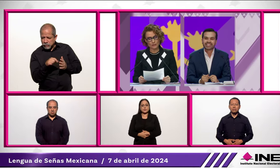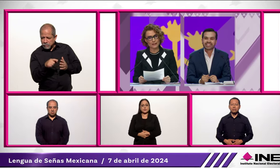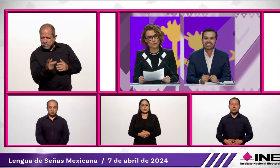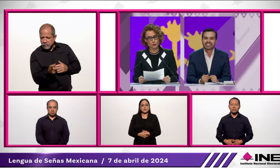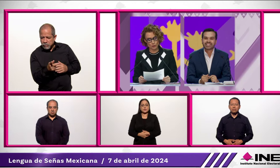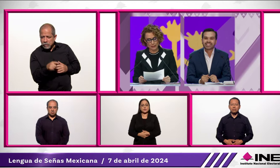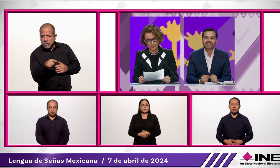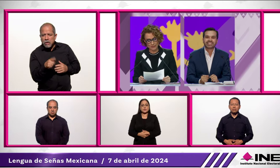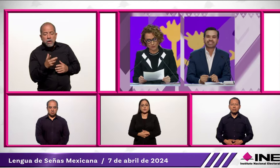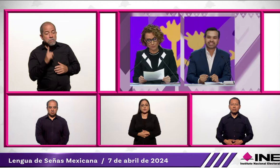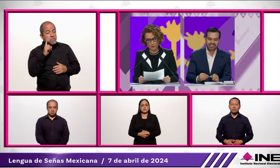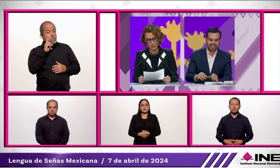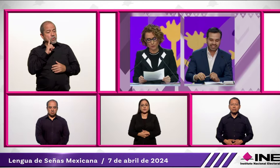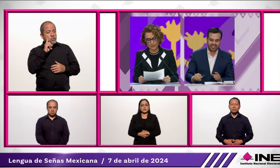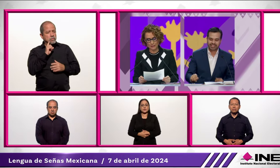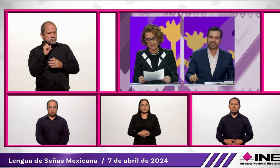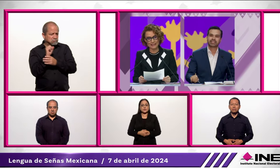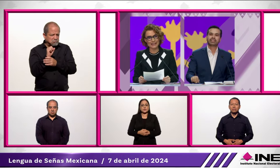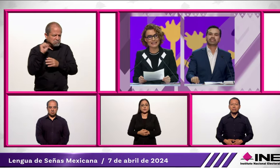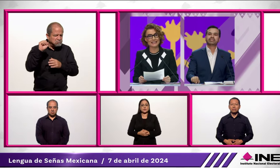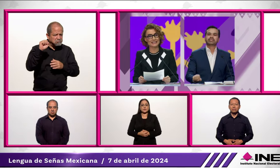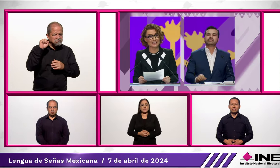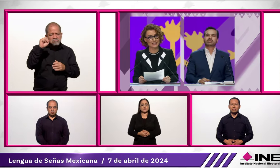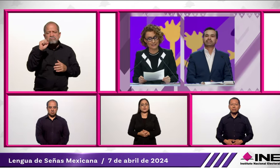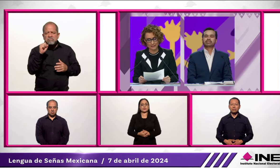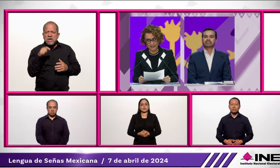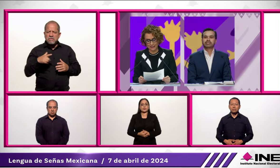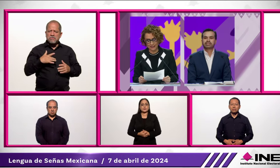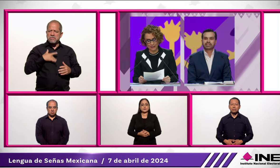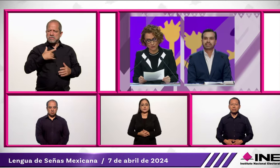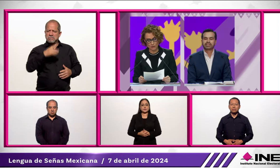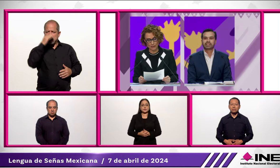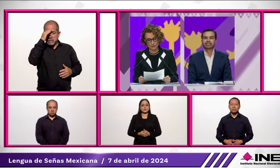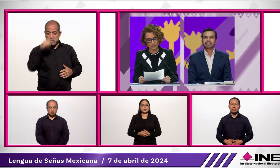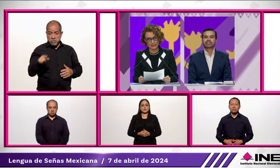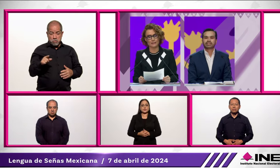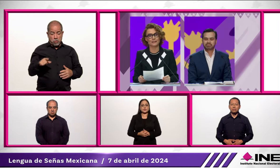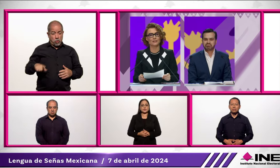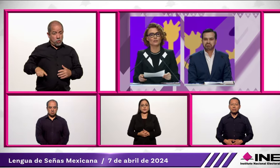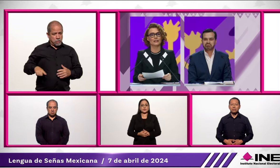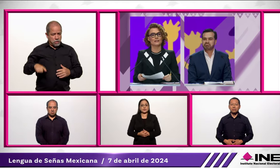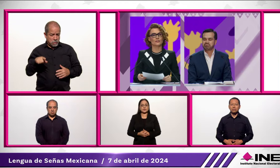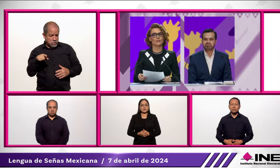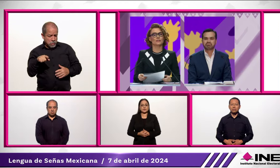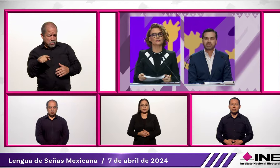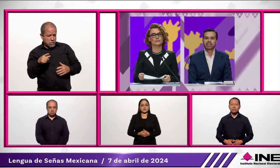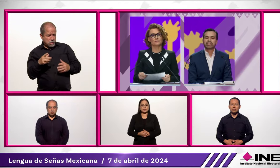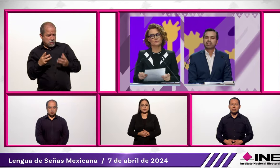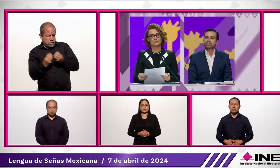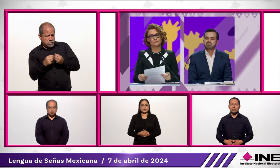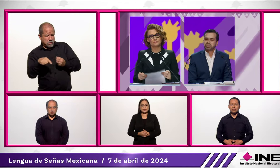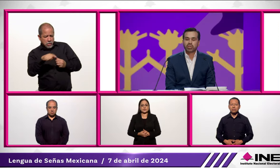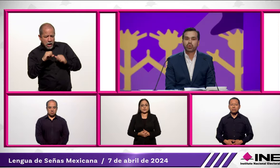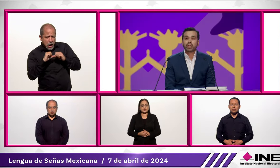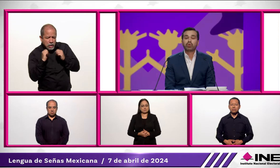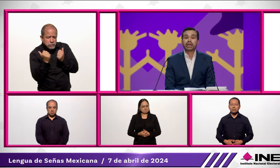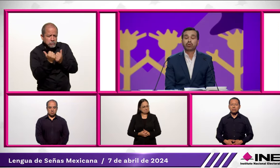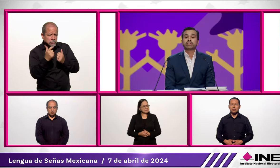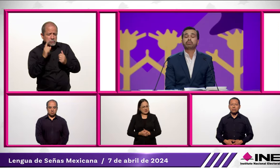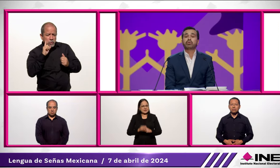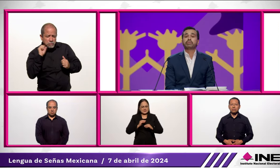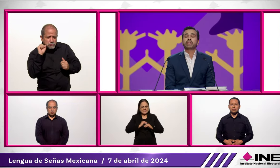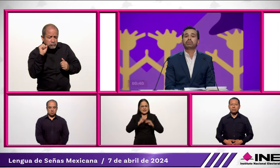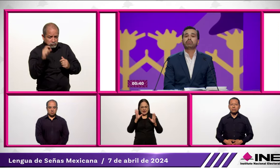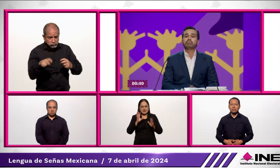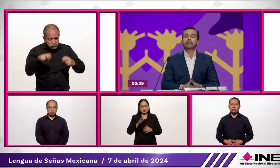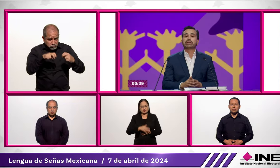¿Lo considera un contrapeso al poder gubernamental? ¿Le interesa tener diálogo con las colectivas y organizaciones? Sin duda alguna, creo